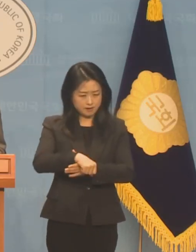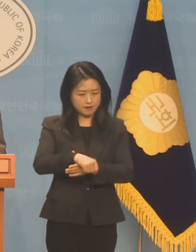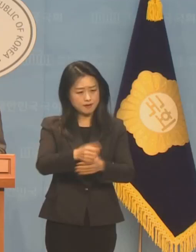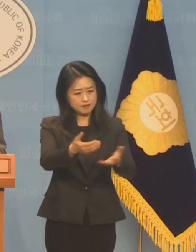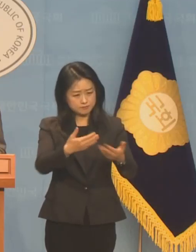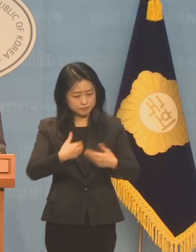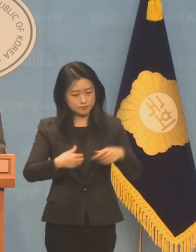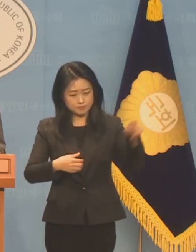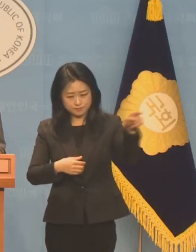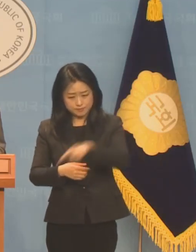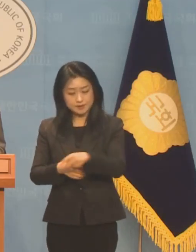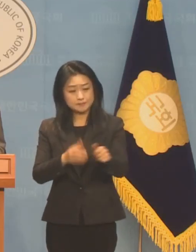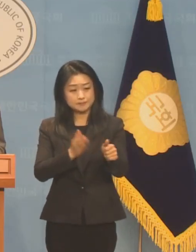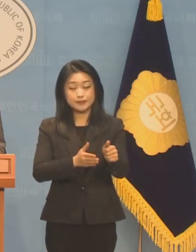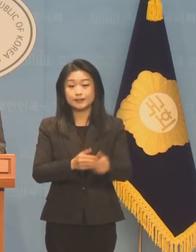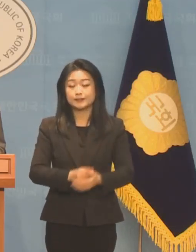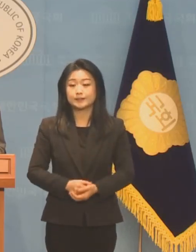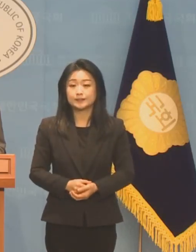순응하십시오.